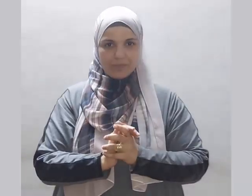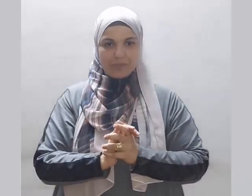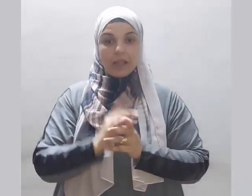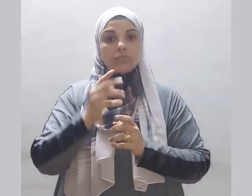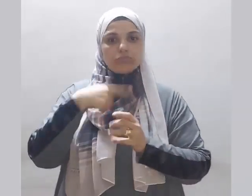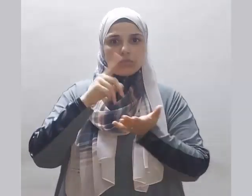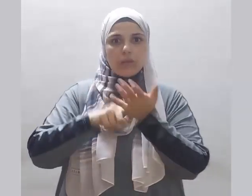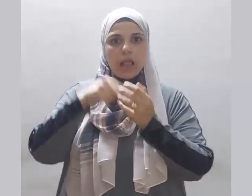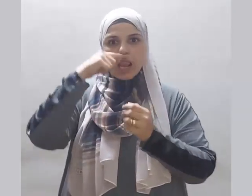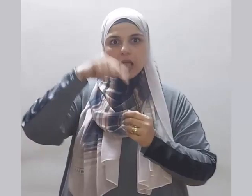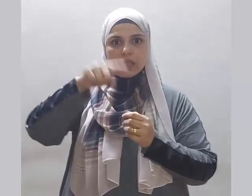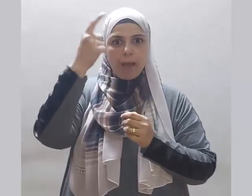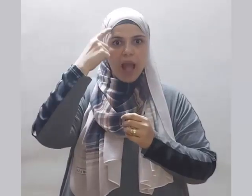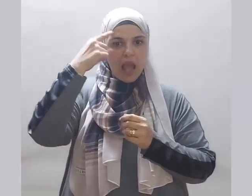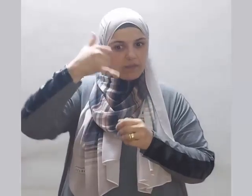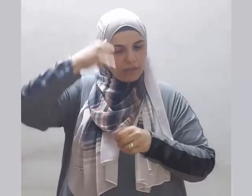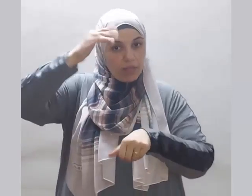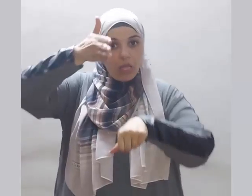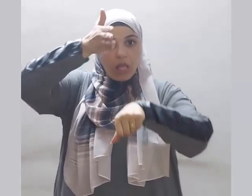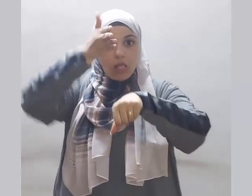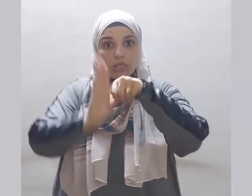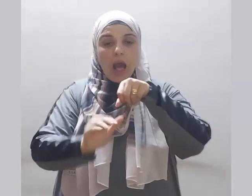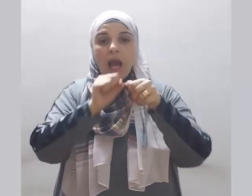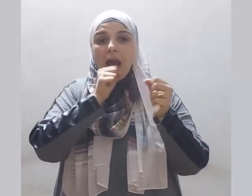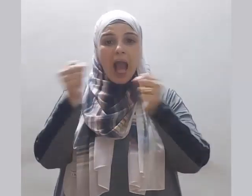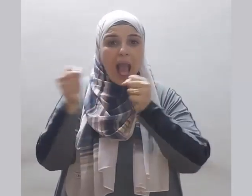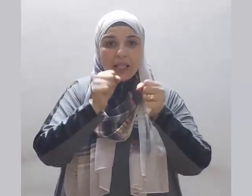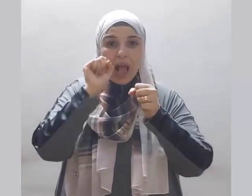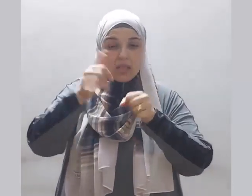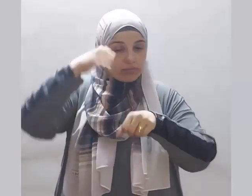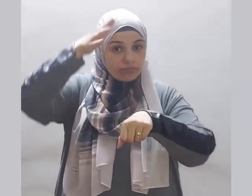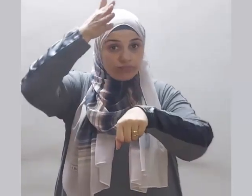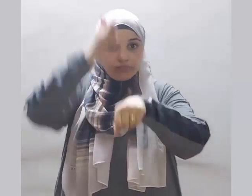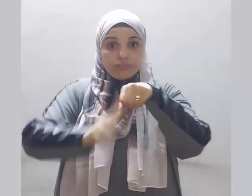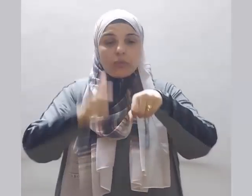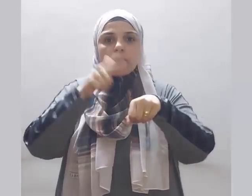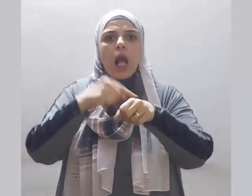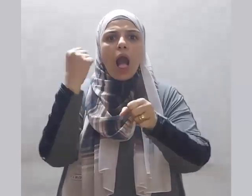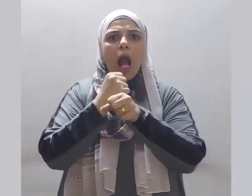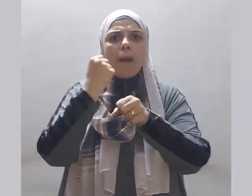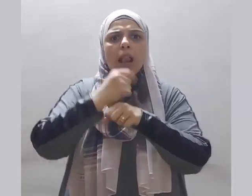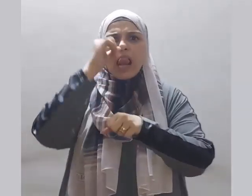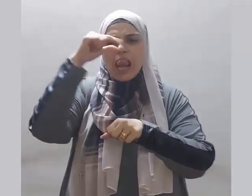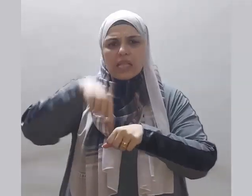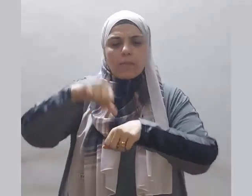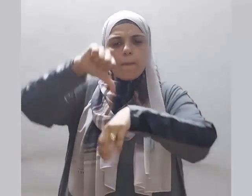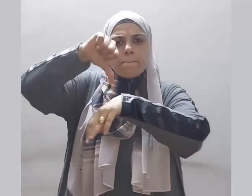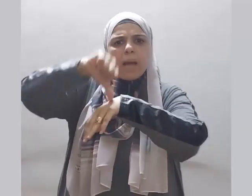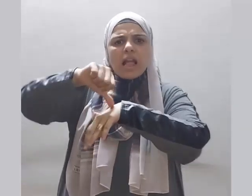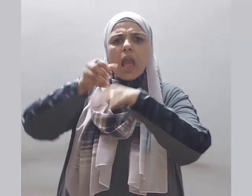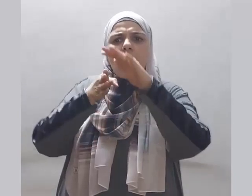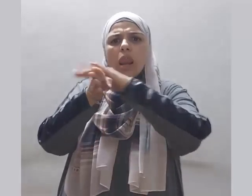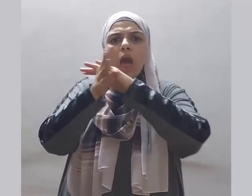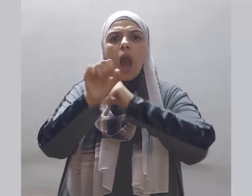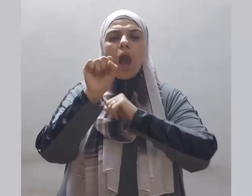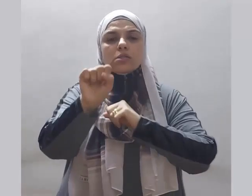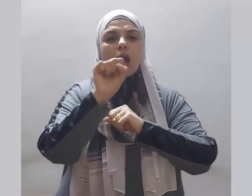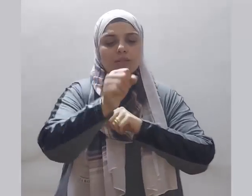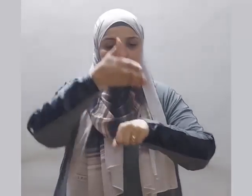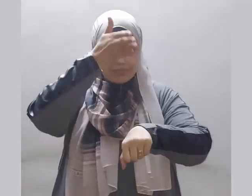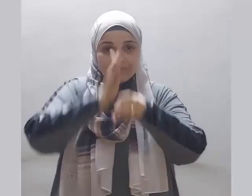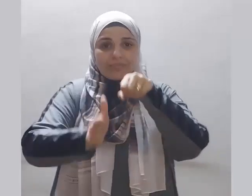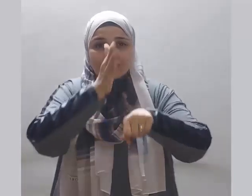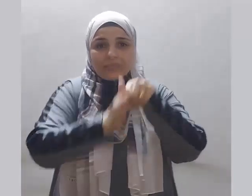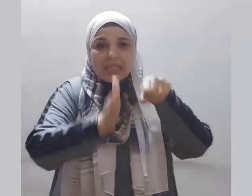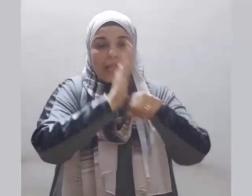علما بان شعيره الاضحيه كما تتحقق بالاداء الفعلي في الاماكن المخصصه لذلك